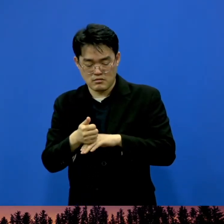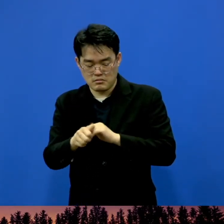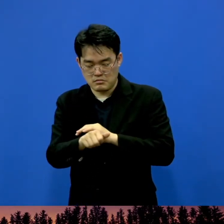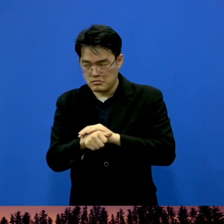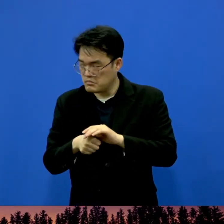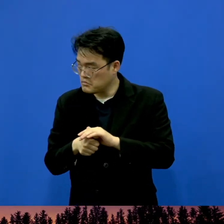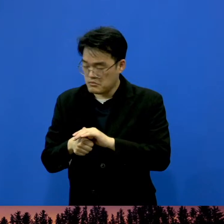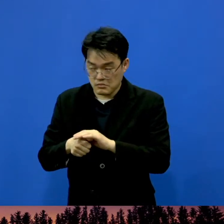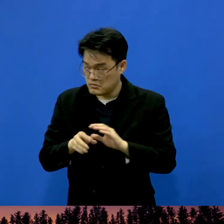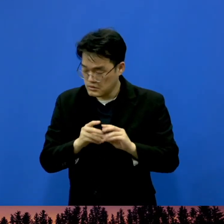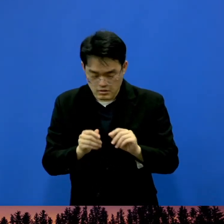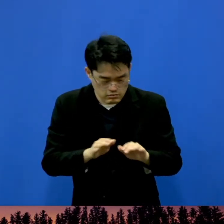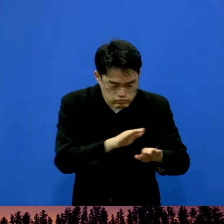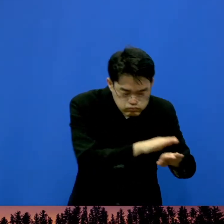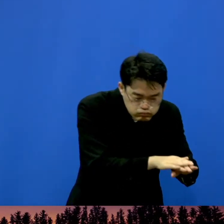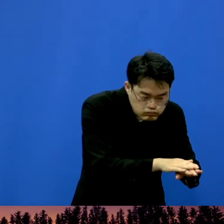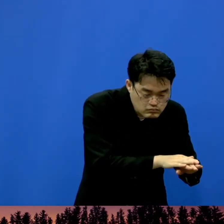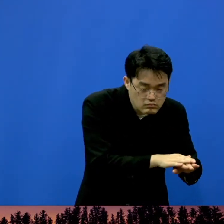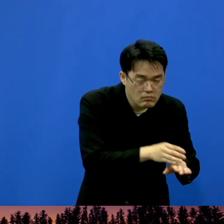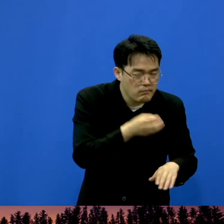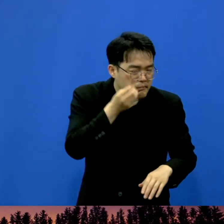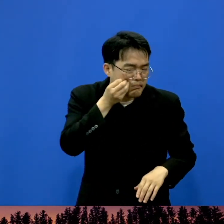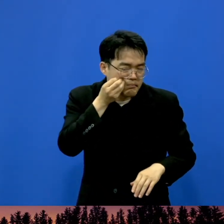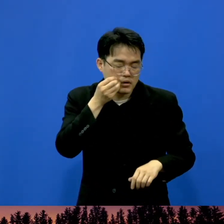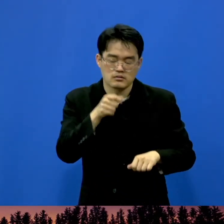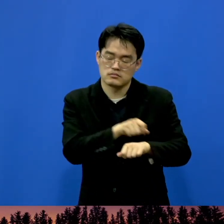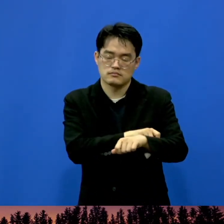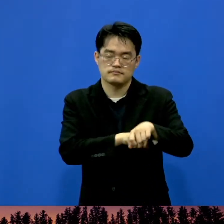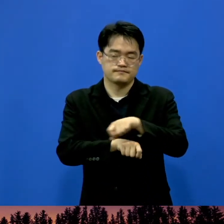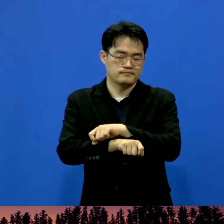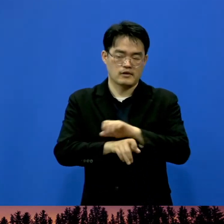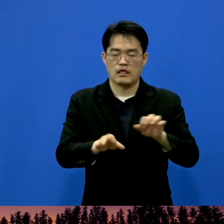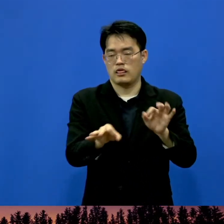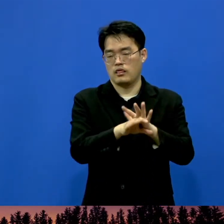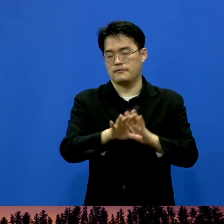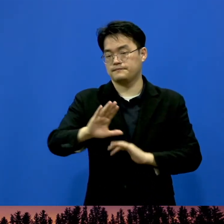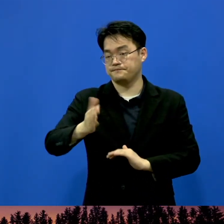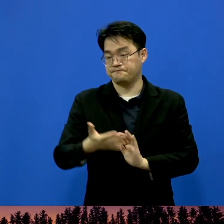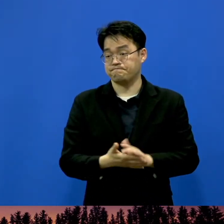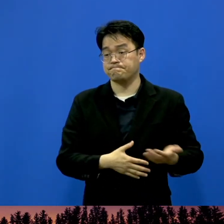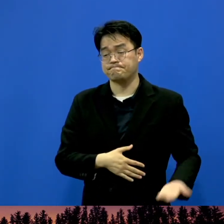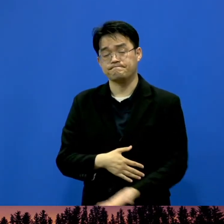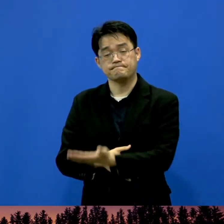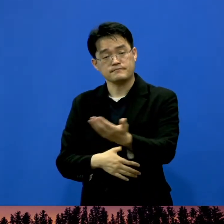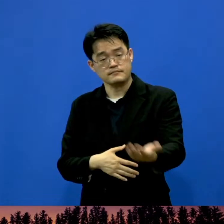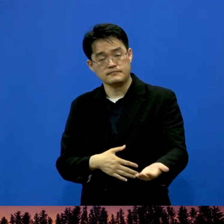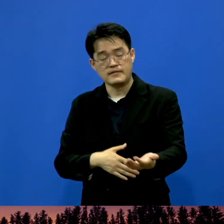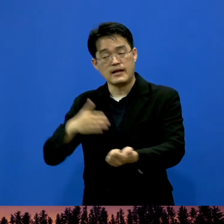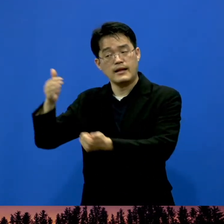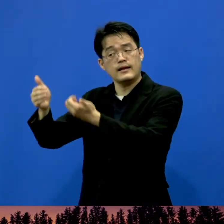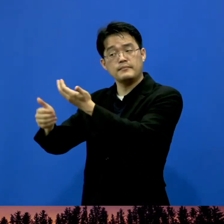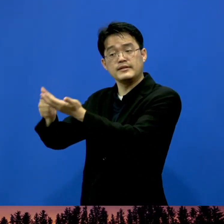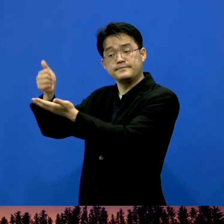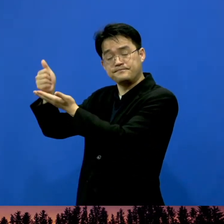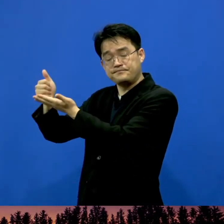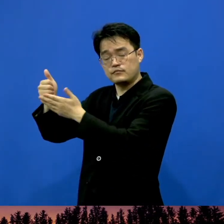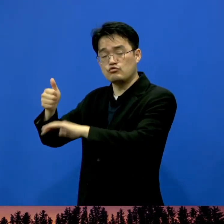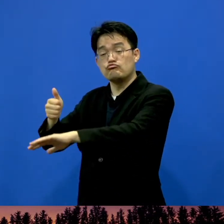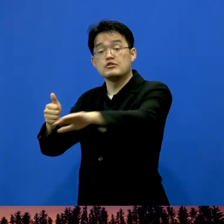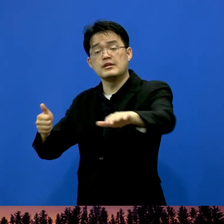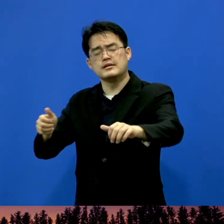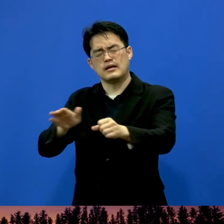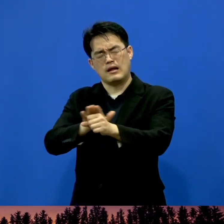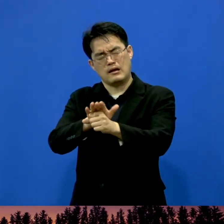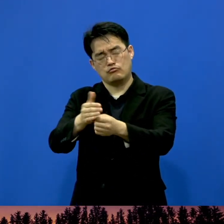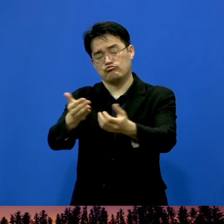묻어버리는, 적극적으로 나아가지 않는 사람. 사랑하는 성도 여러분, 하나님은 우리를 사랑하시는